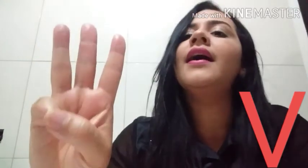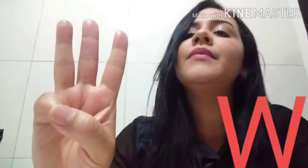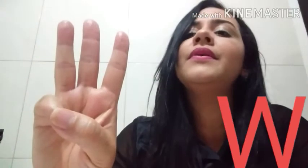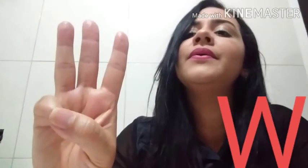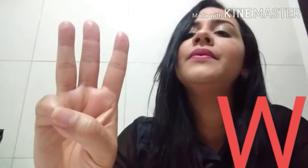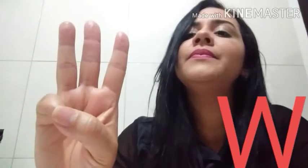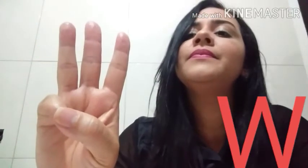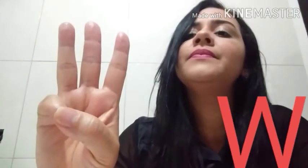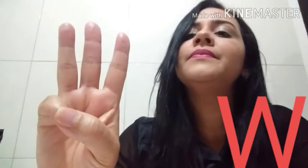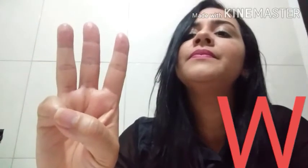W,